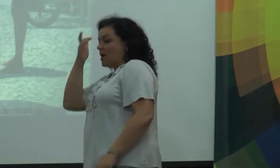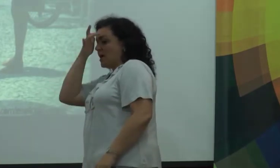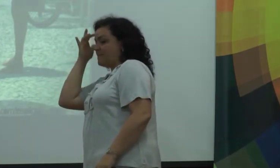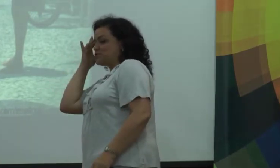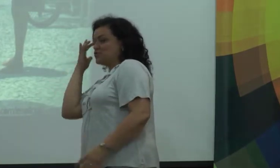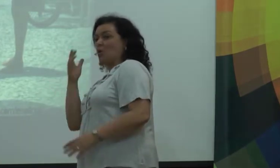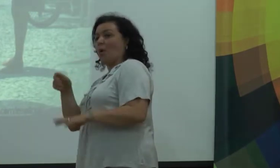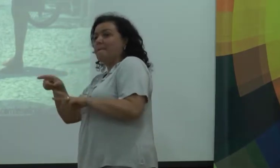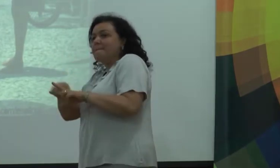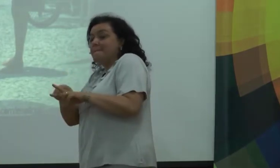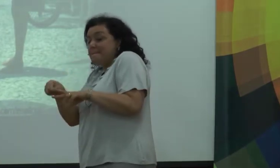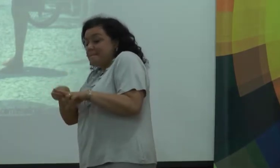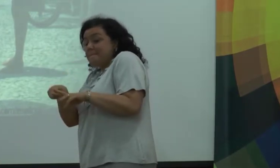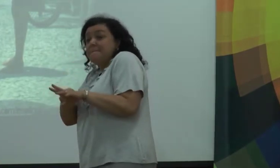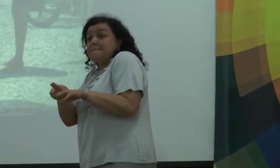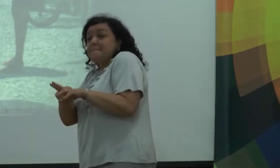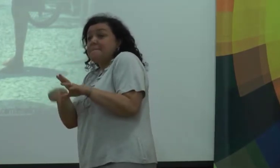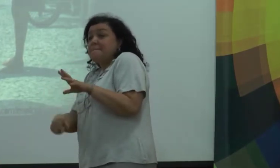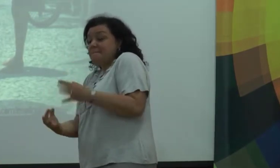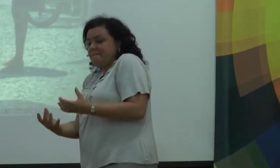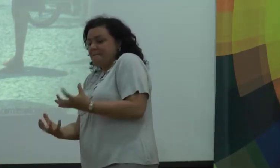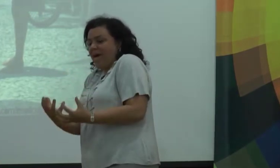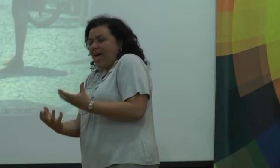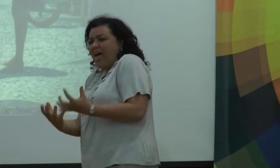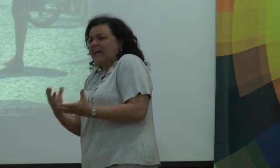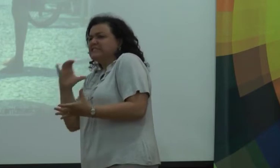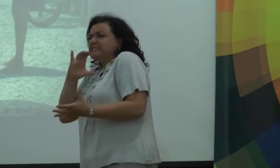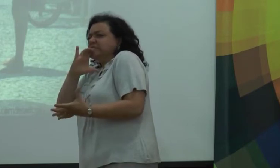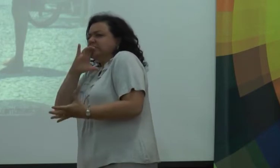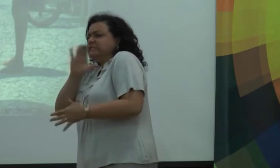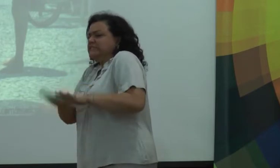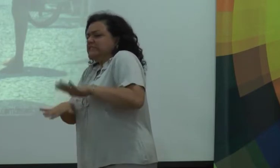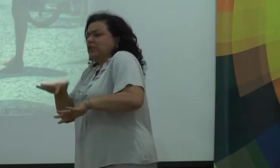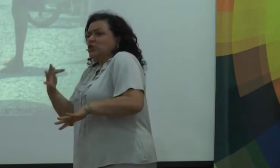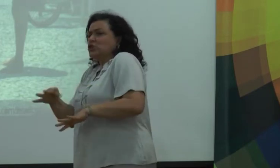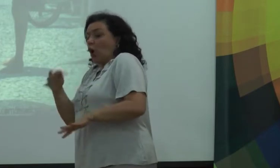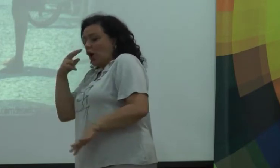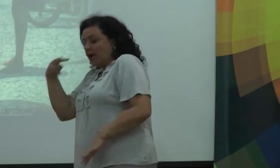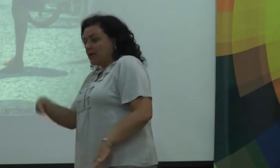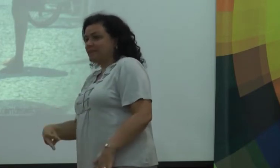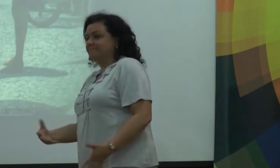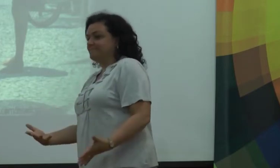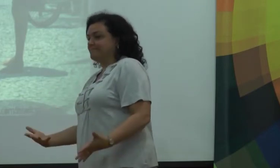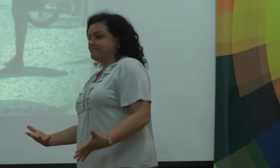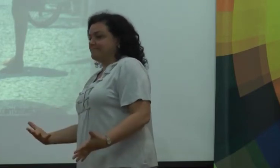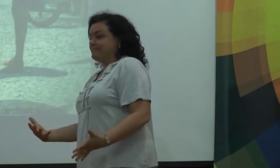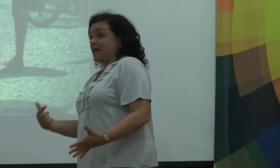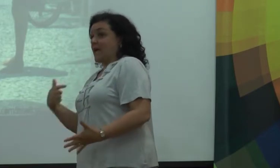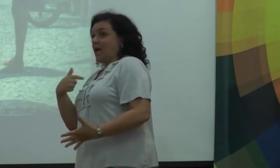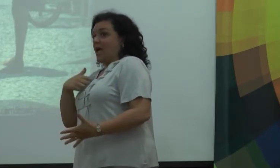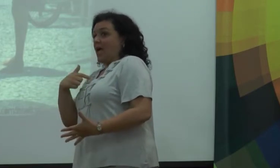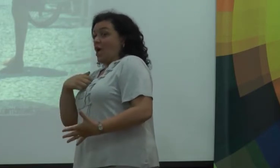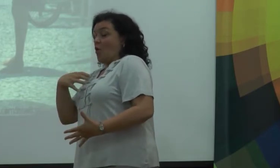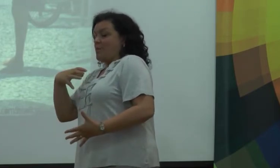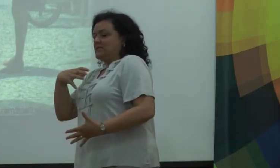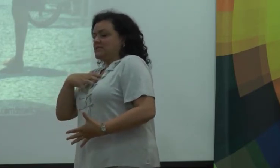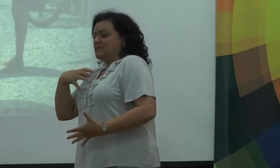e percebo que tem uma pessoa com o pé andando descalço, chão